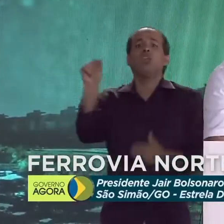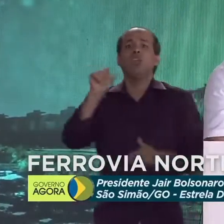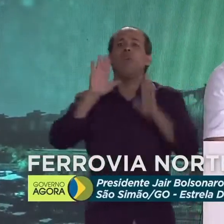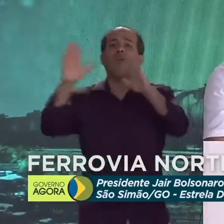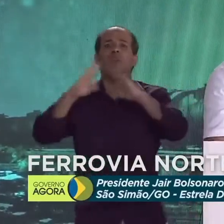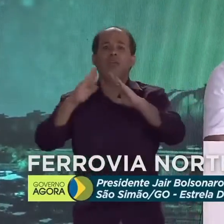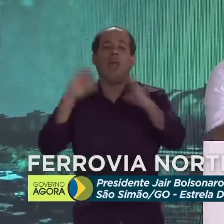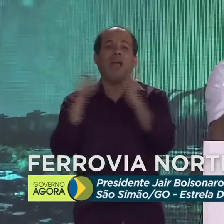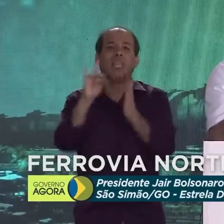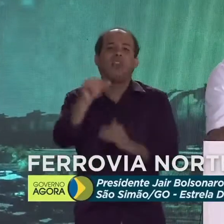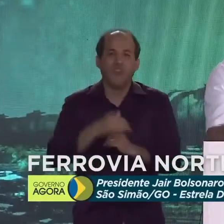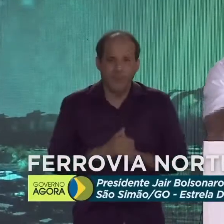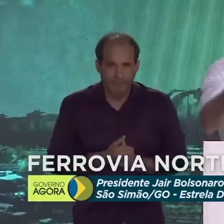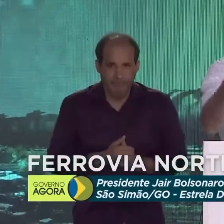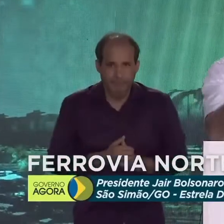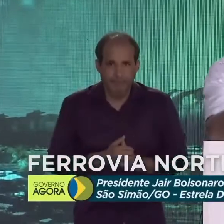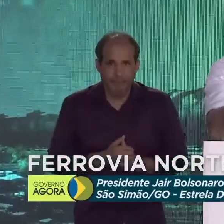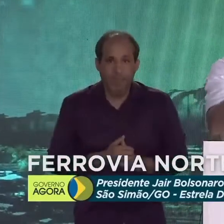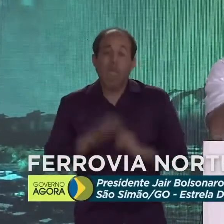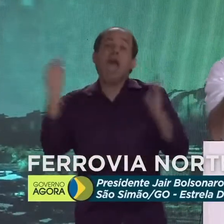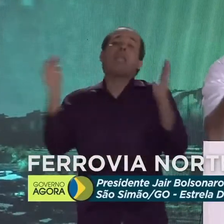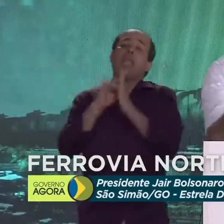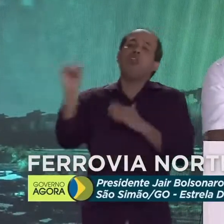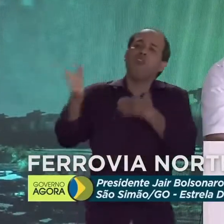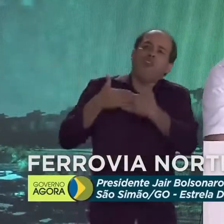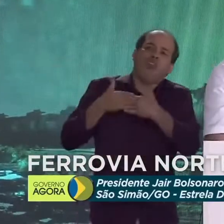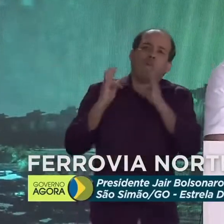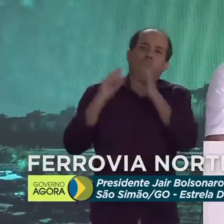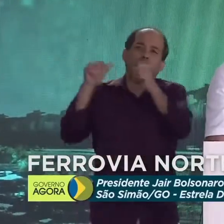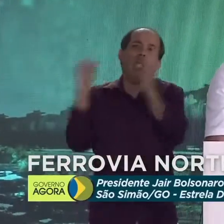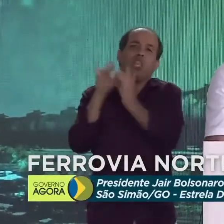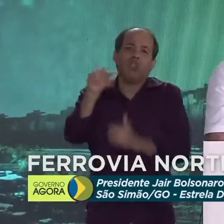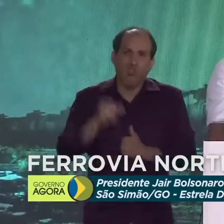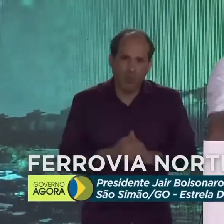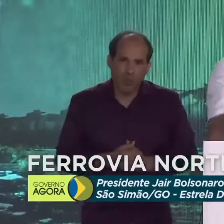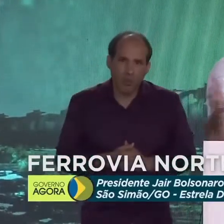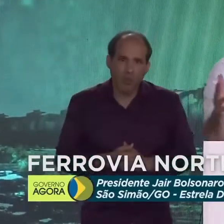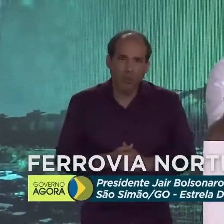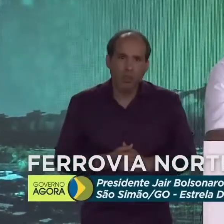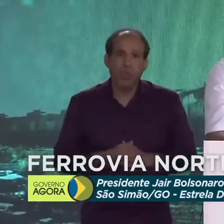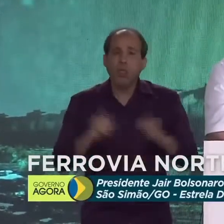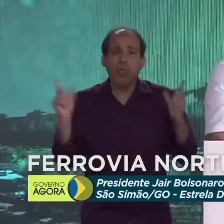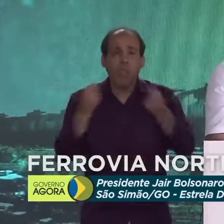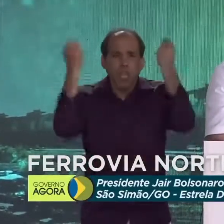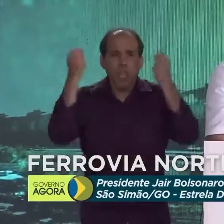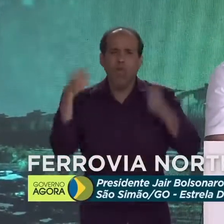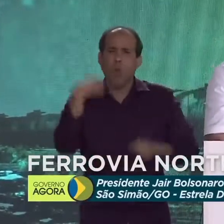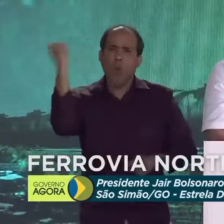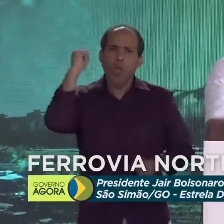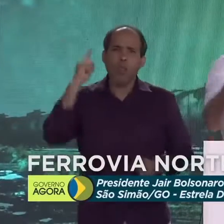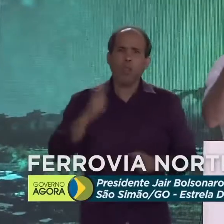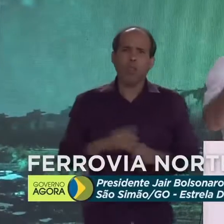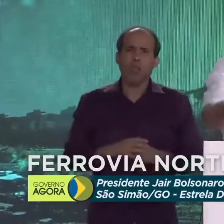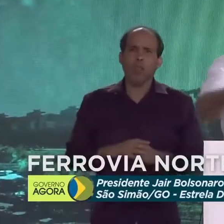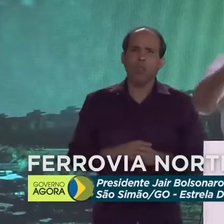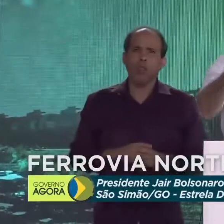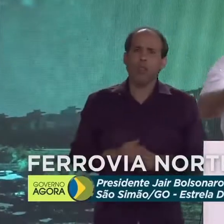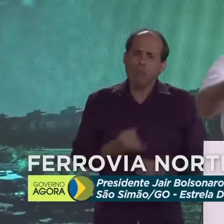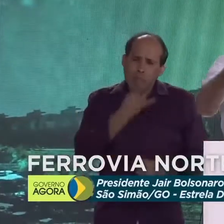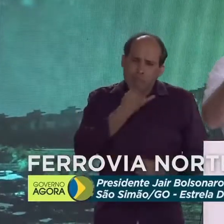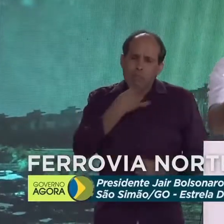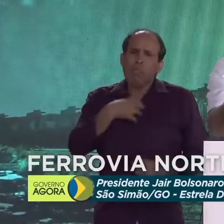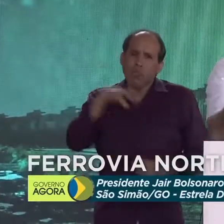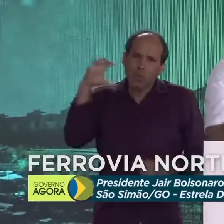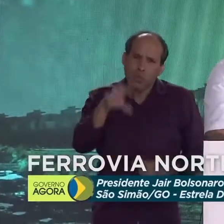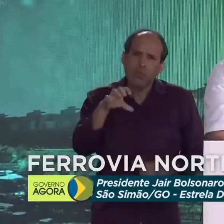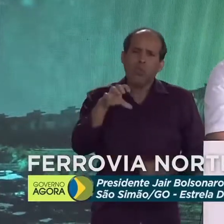casa? Até quando vai se fechar tudo? Ninguém aguenta mais isso. Lamentamos as